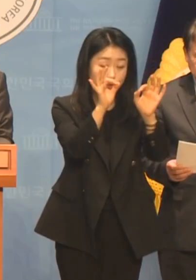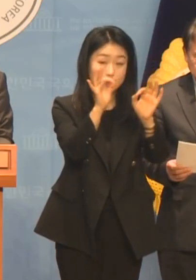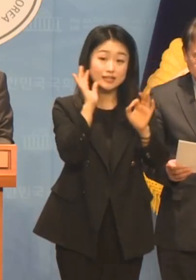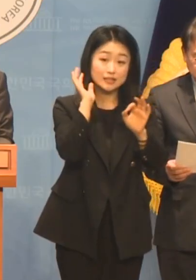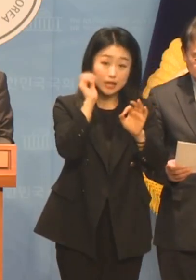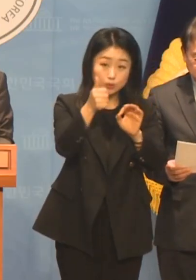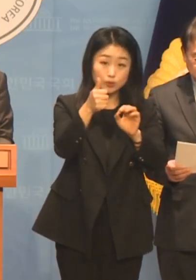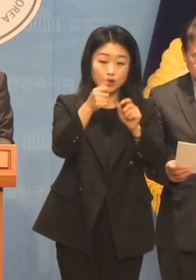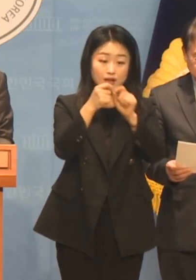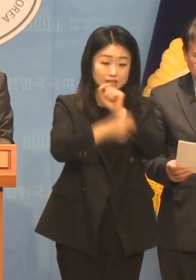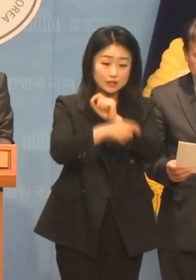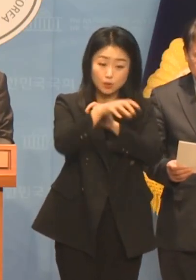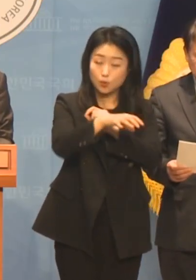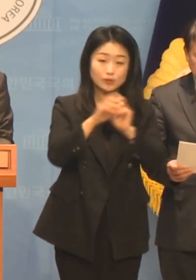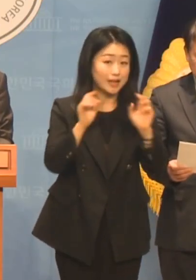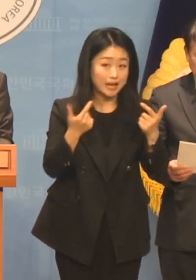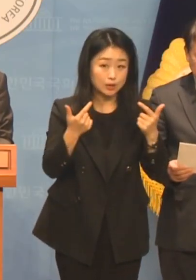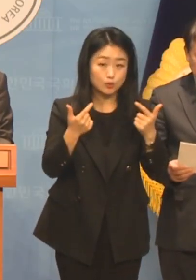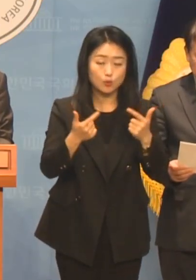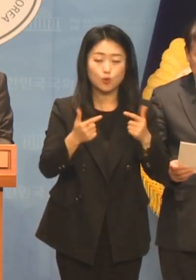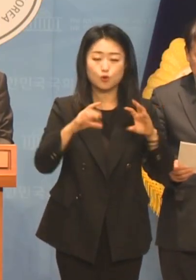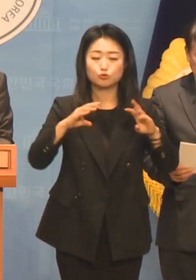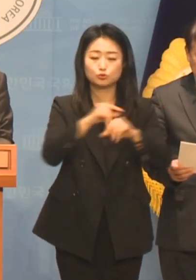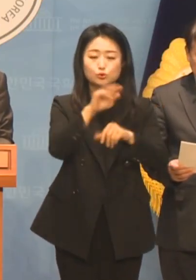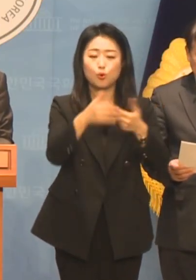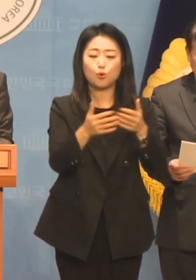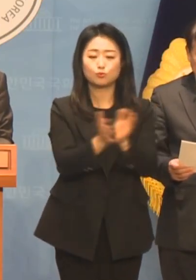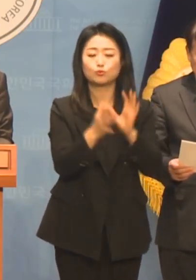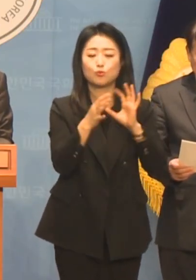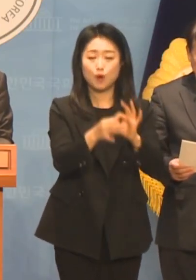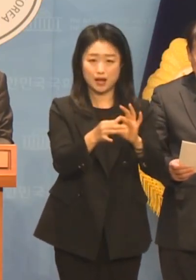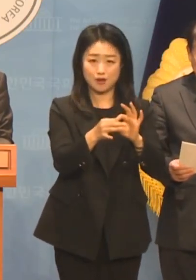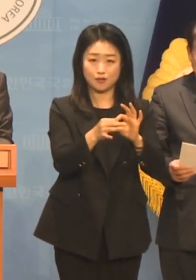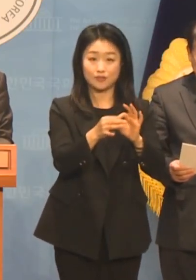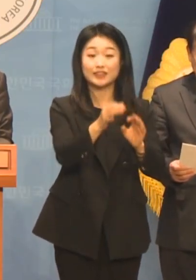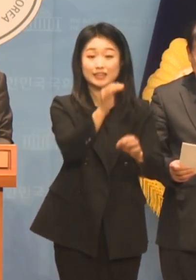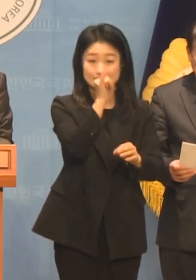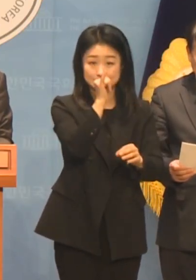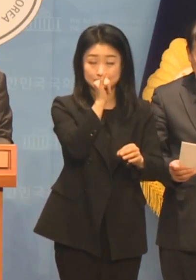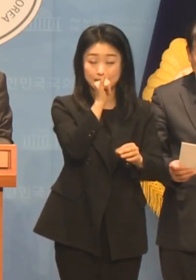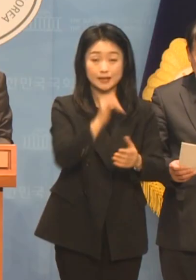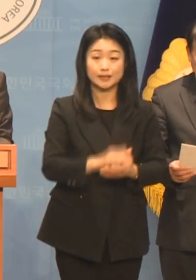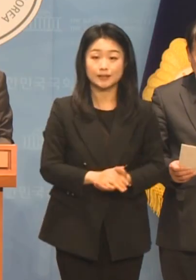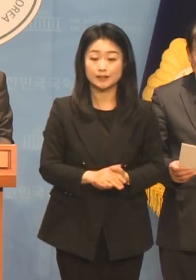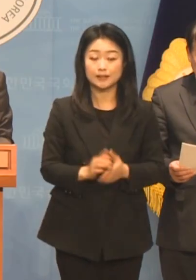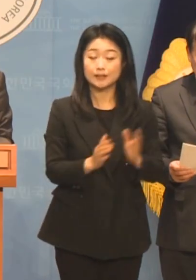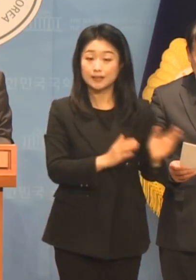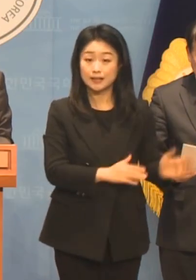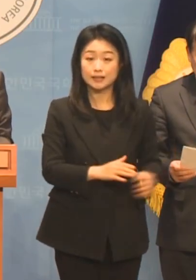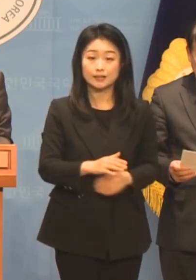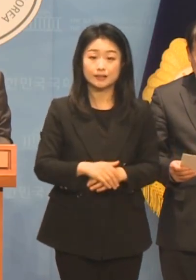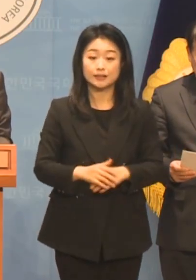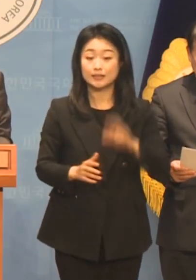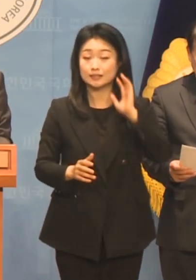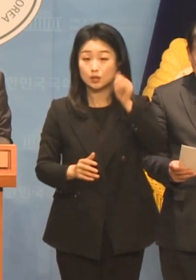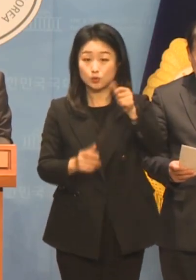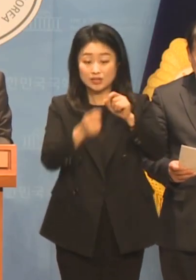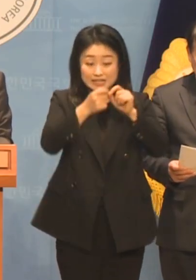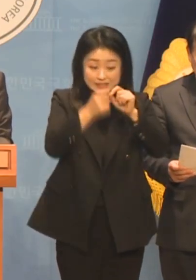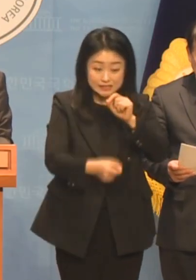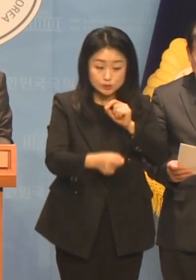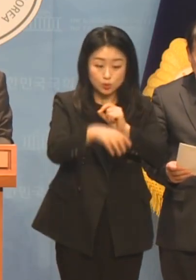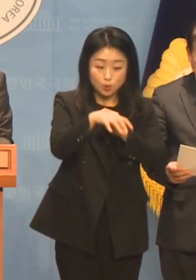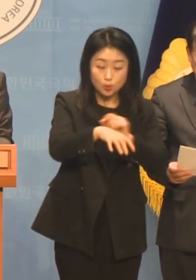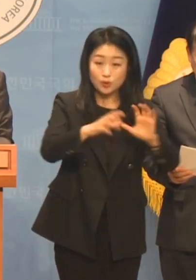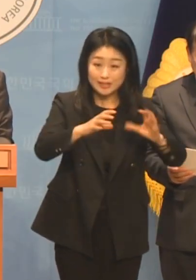아니라 국토안보부 소속입니다. 주요 선진국 가운데 국가원수 경호 조직을 직속 기구로 운영하는